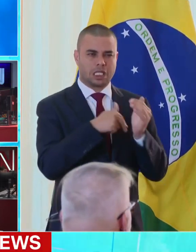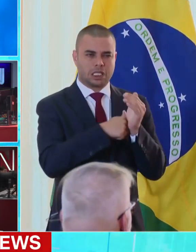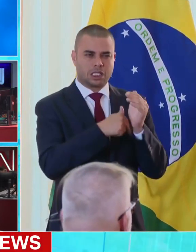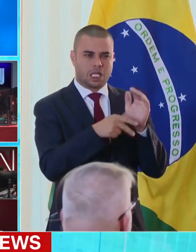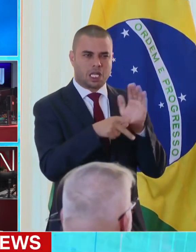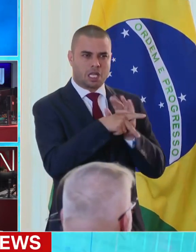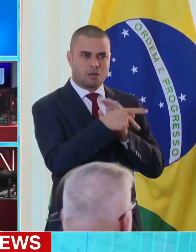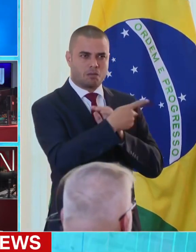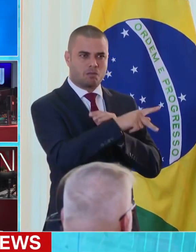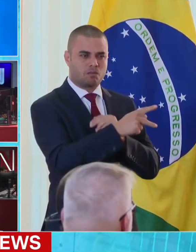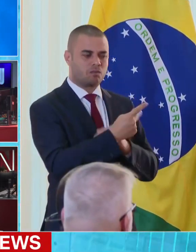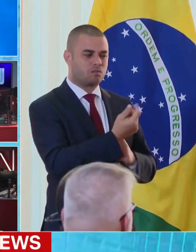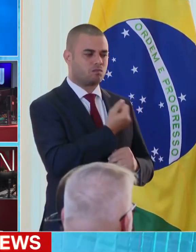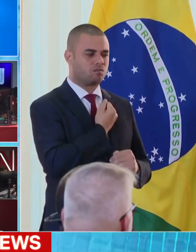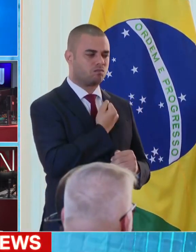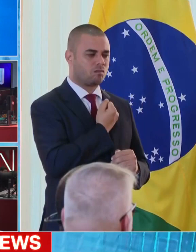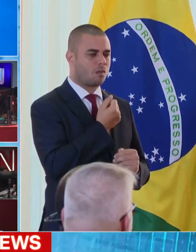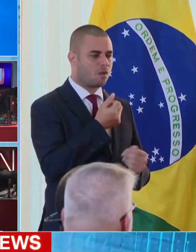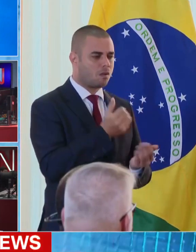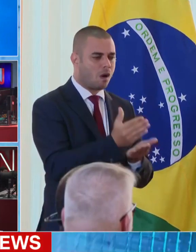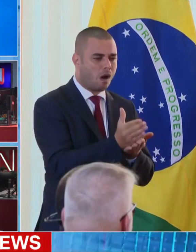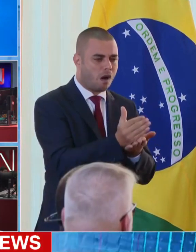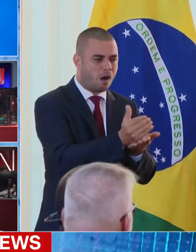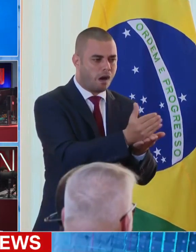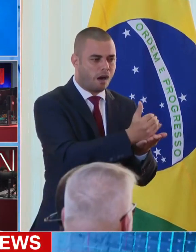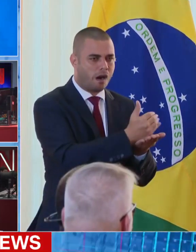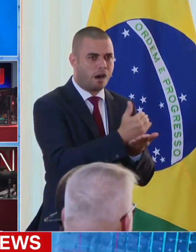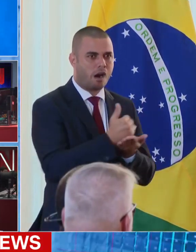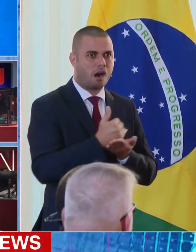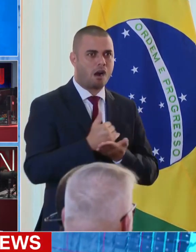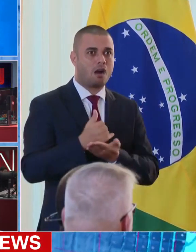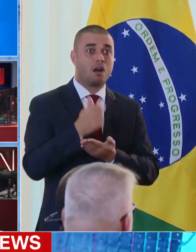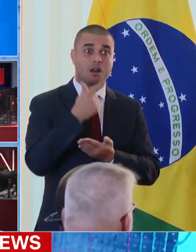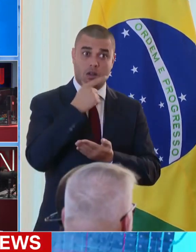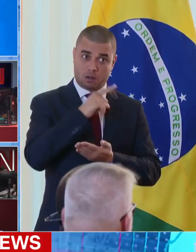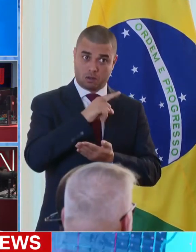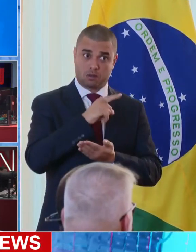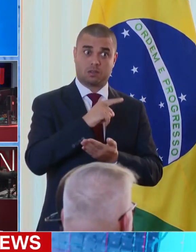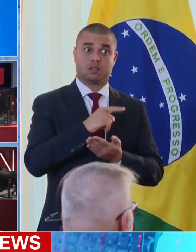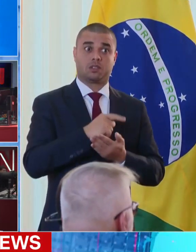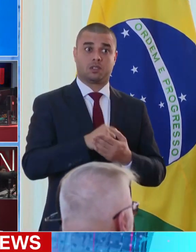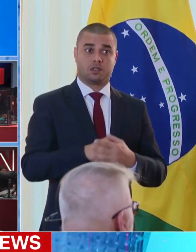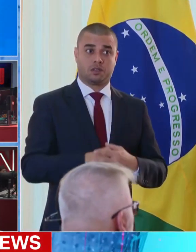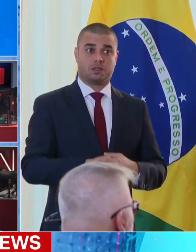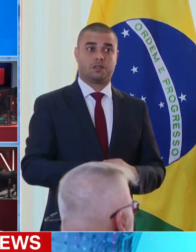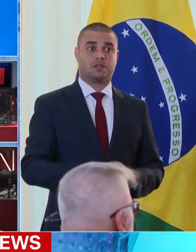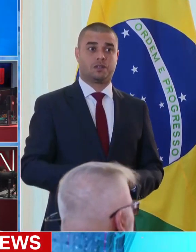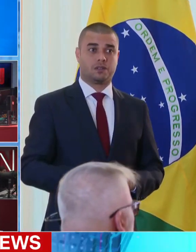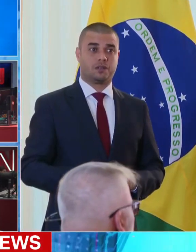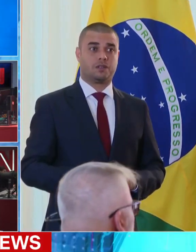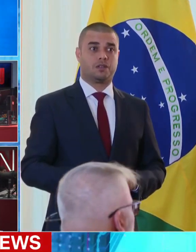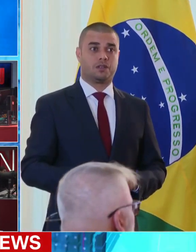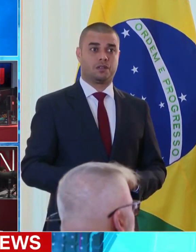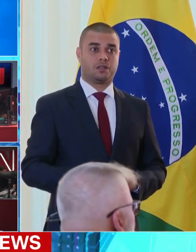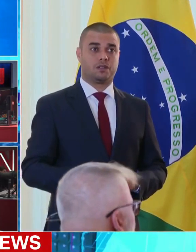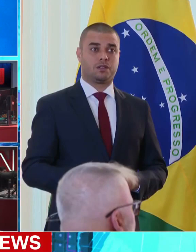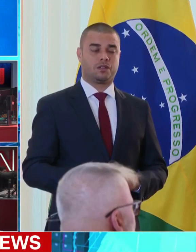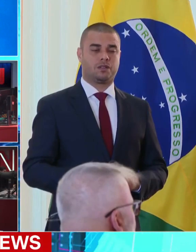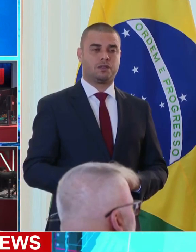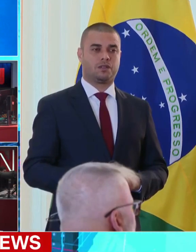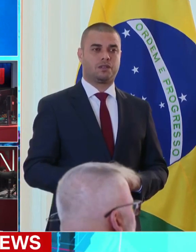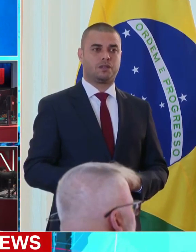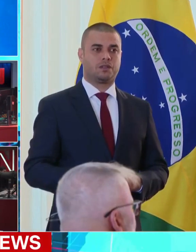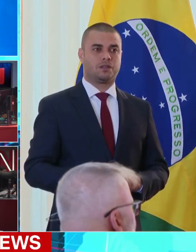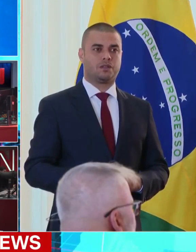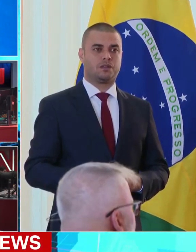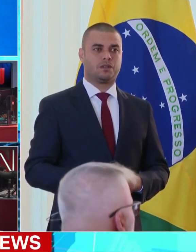ilícito foi o que escreveu ele e ele abre eu vou repetir explicando a diferença Quem ainda não entendeu